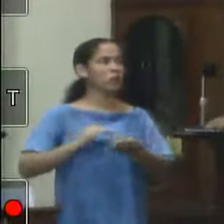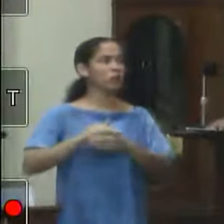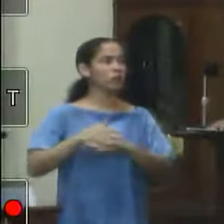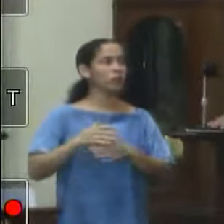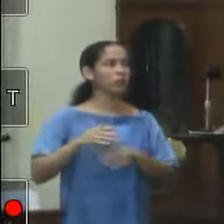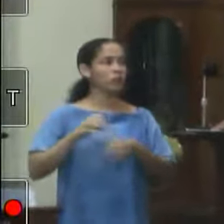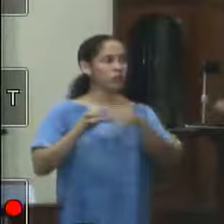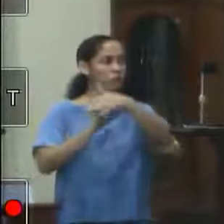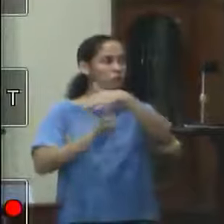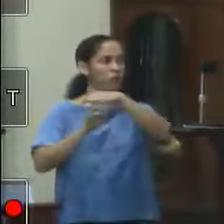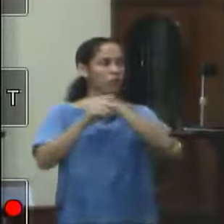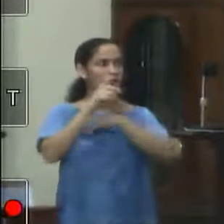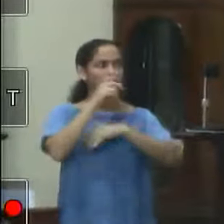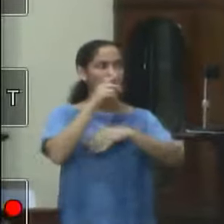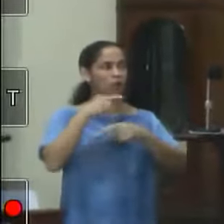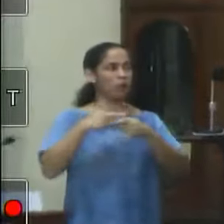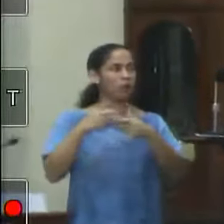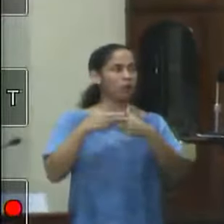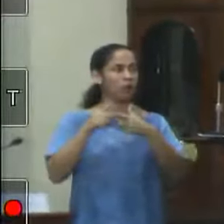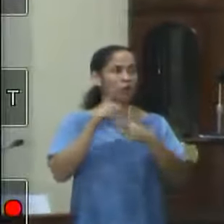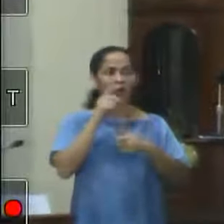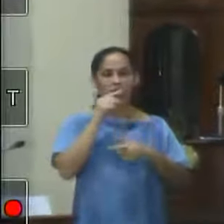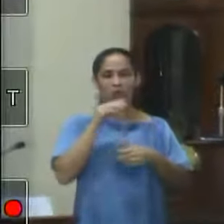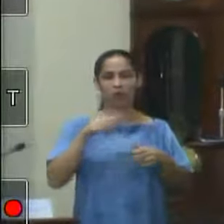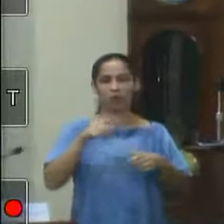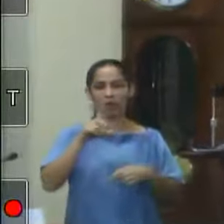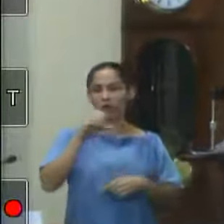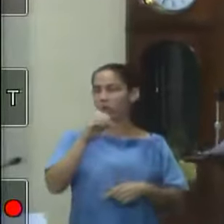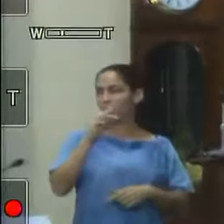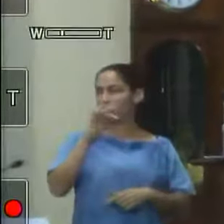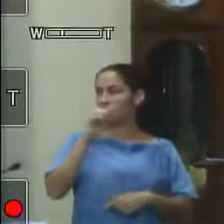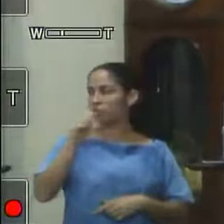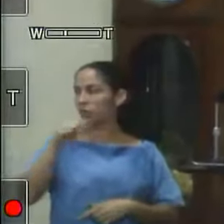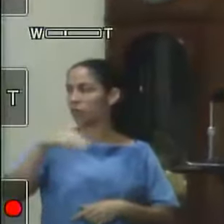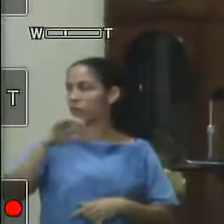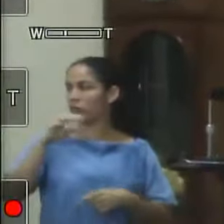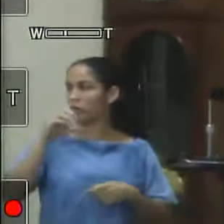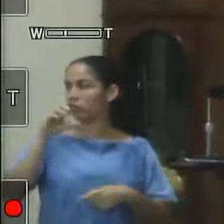para a SEDAI sobre o problema da água lá do loteamento Santa Lúcia,